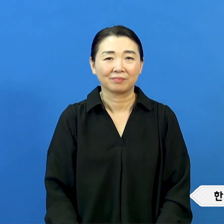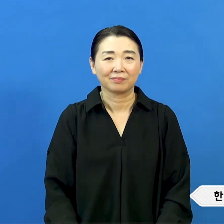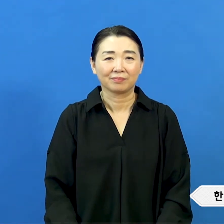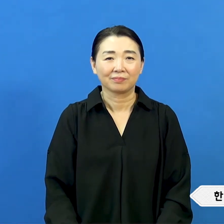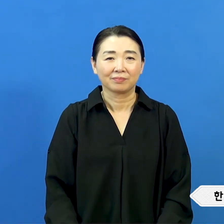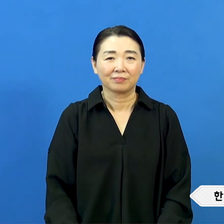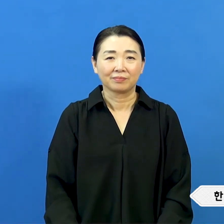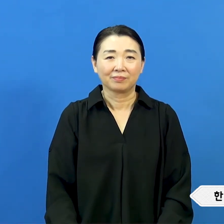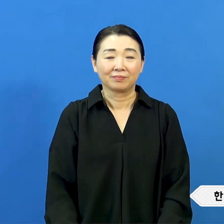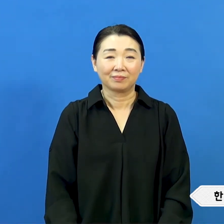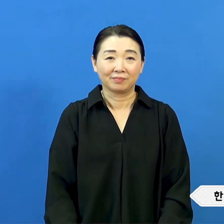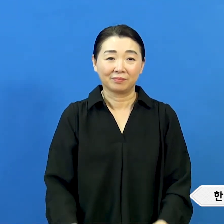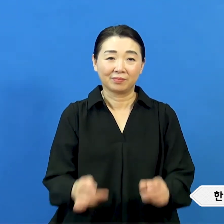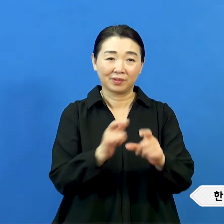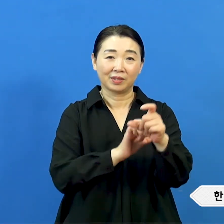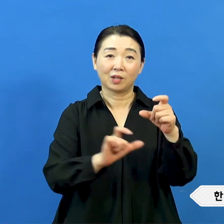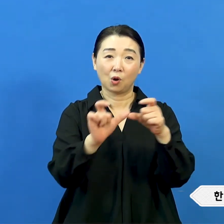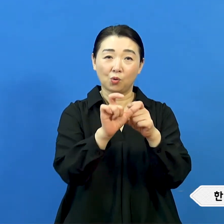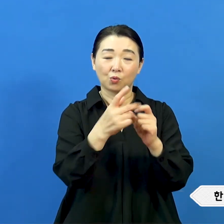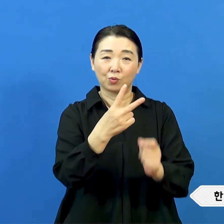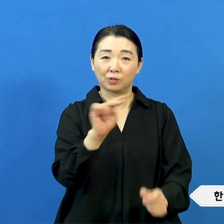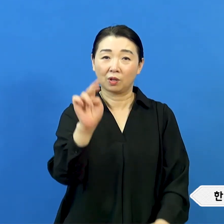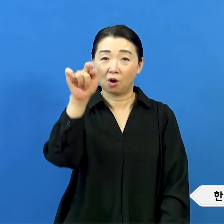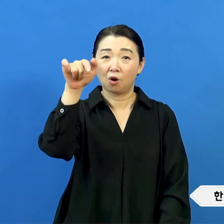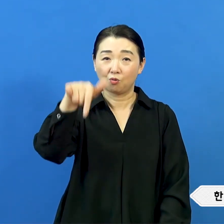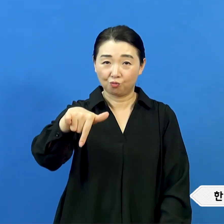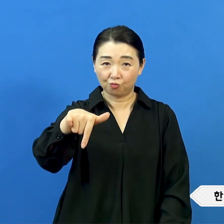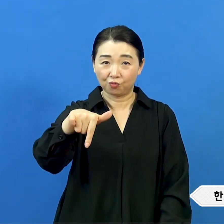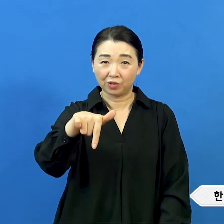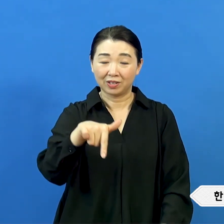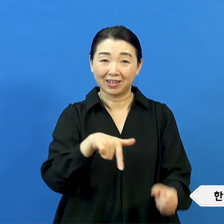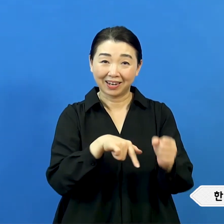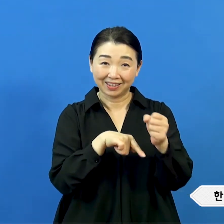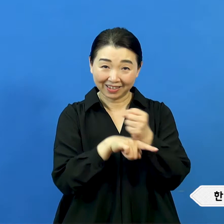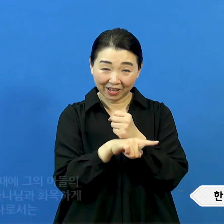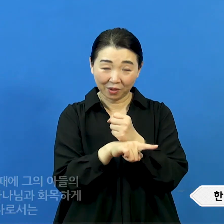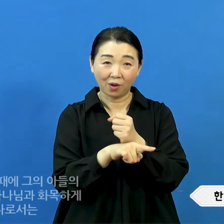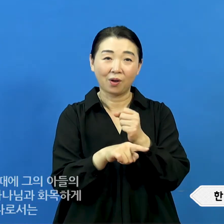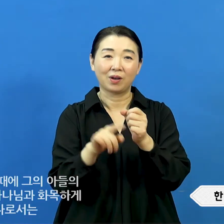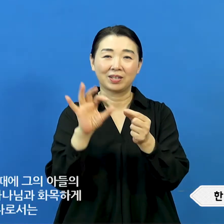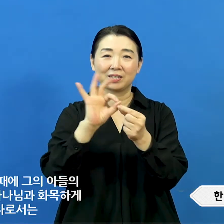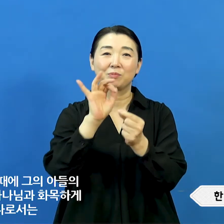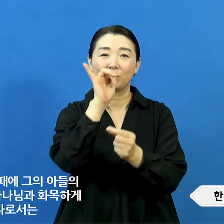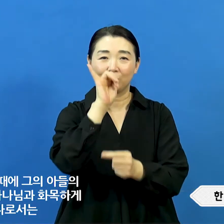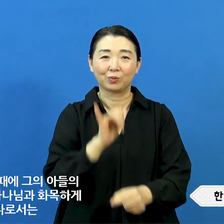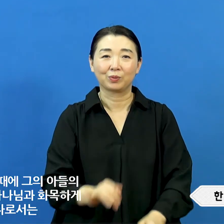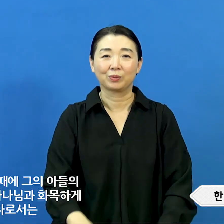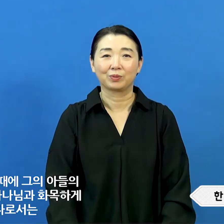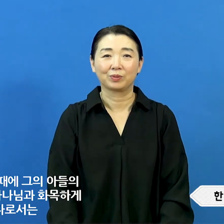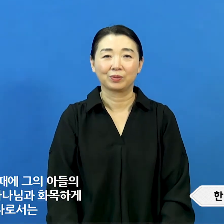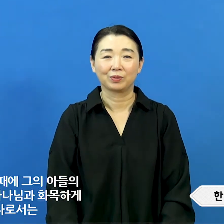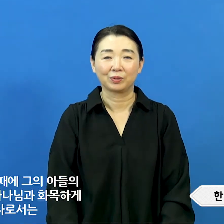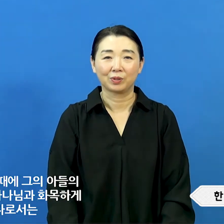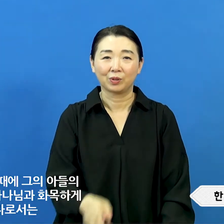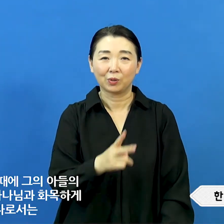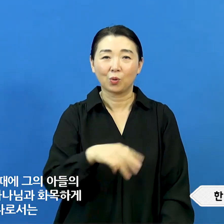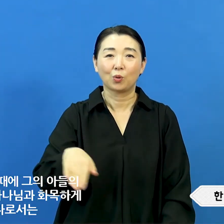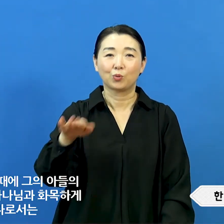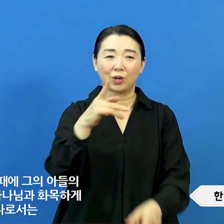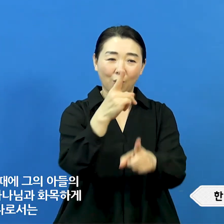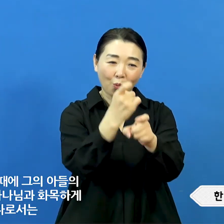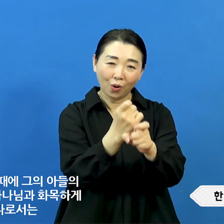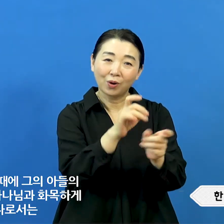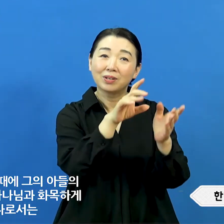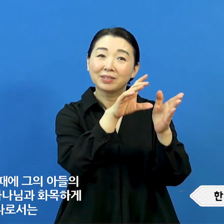자, 더욱이라는 이 원리는 10절에 한 번 더 나옵니다. 10절을 보면 곧 우리가 원수